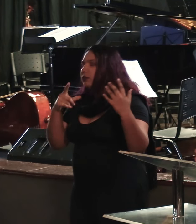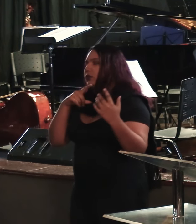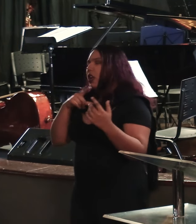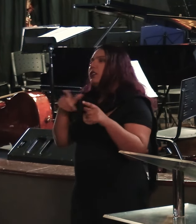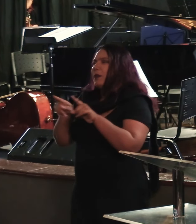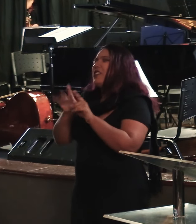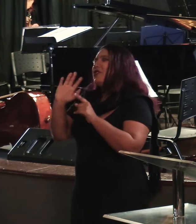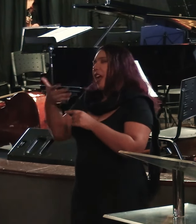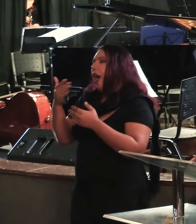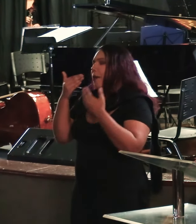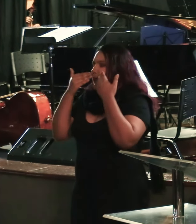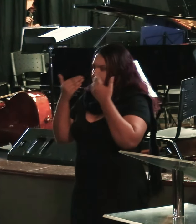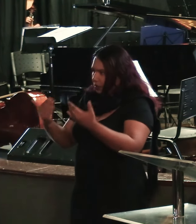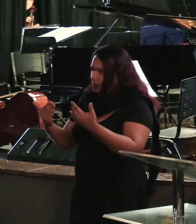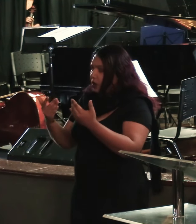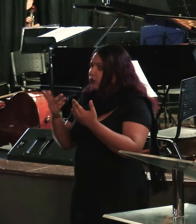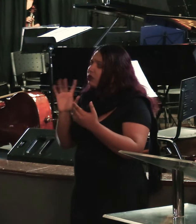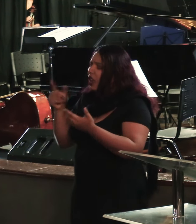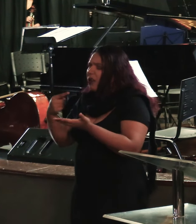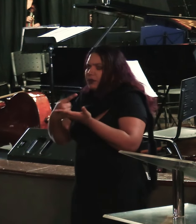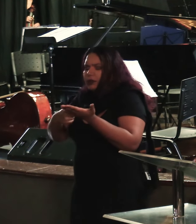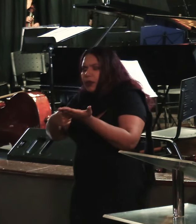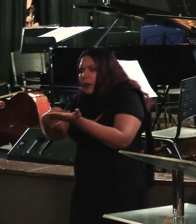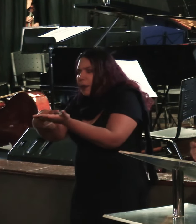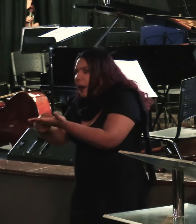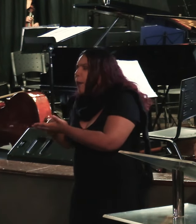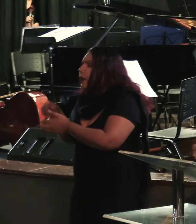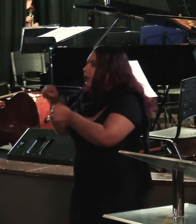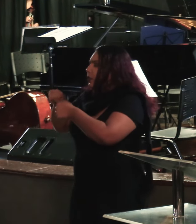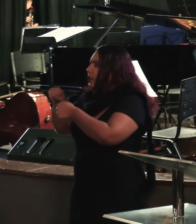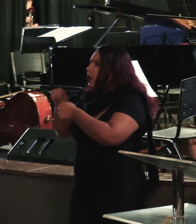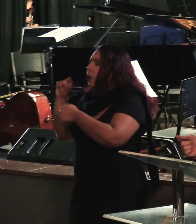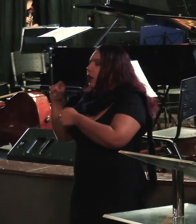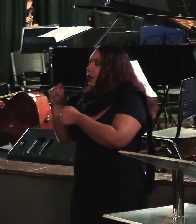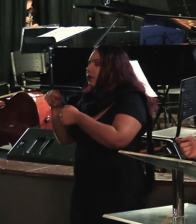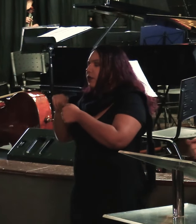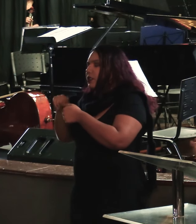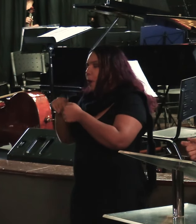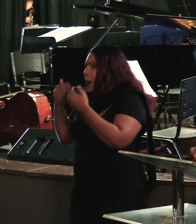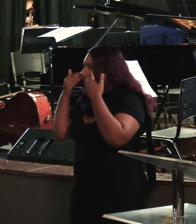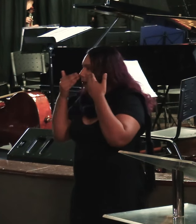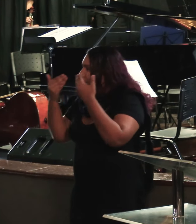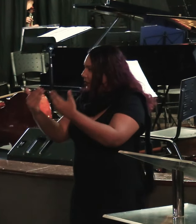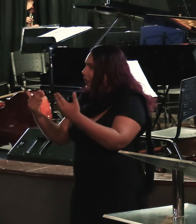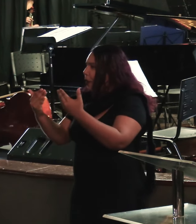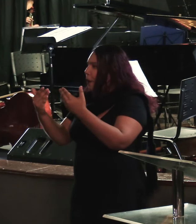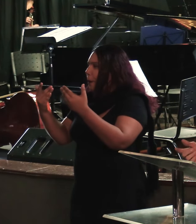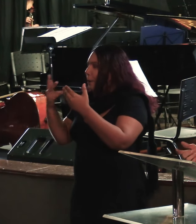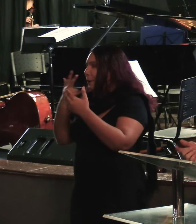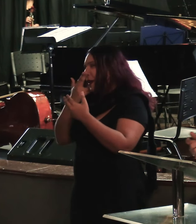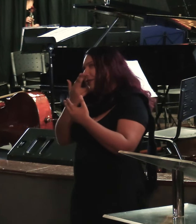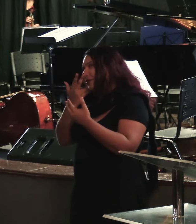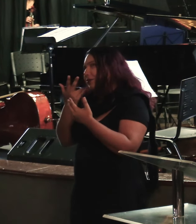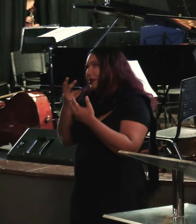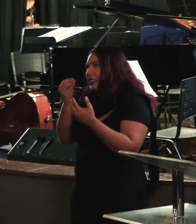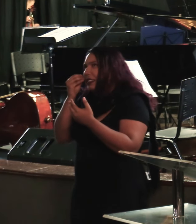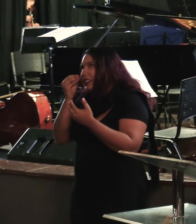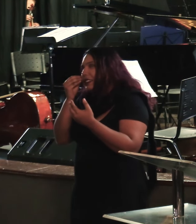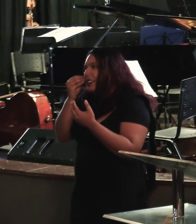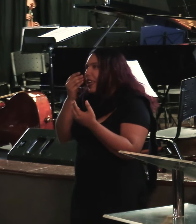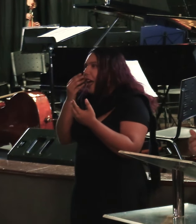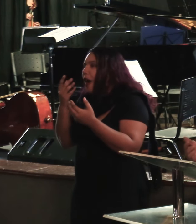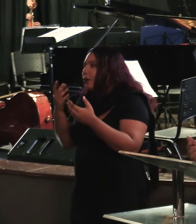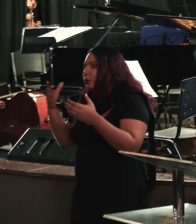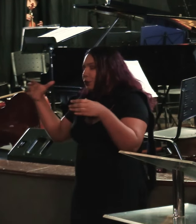aqui, o professor Hudson combinando aqui com o Grijó para fazer uma apresentação aí, uma possibilidade